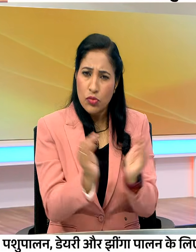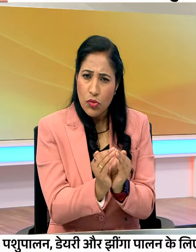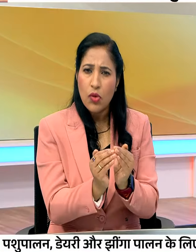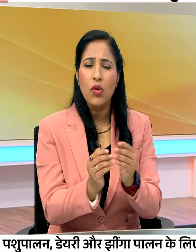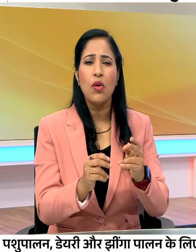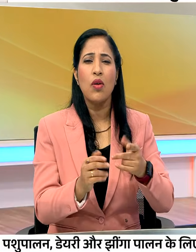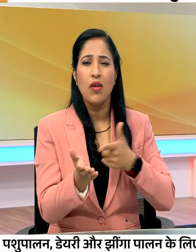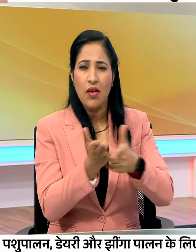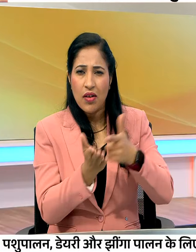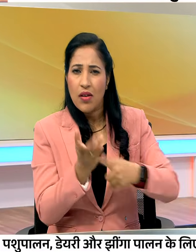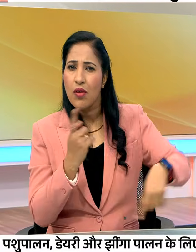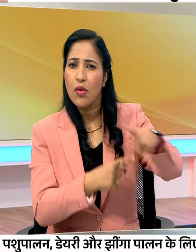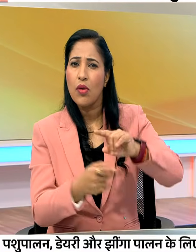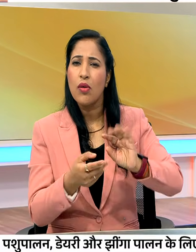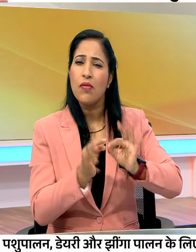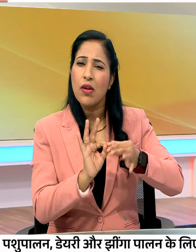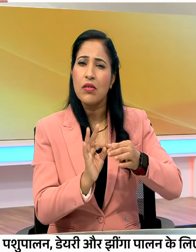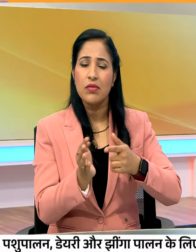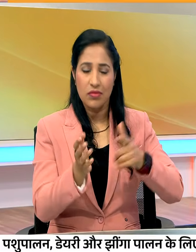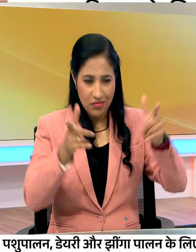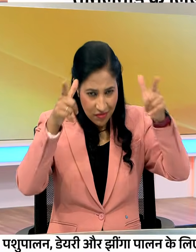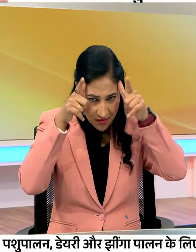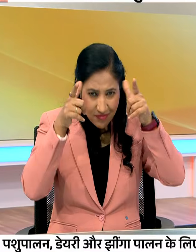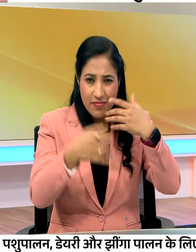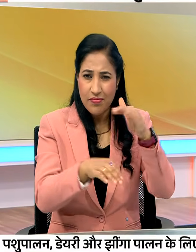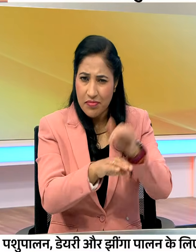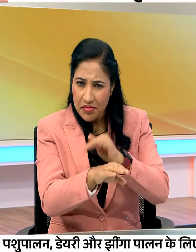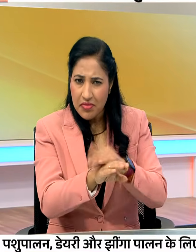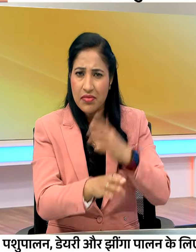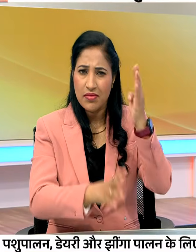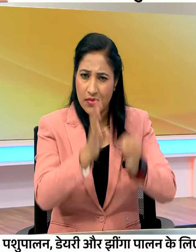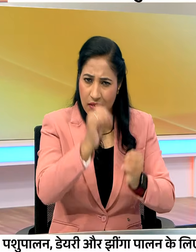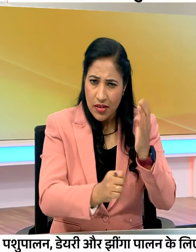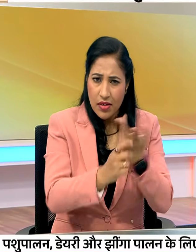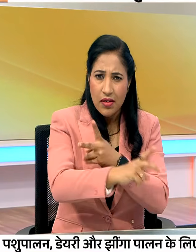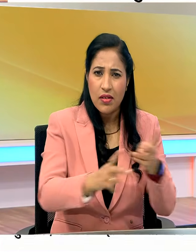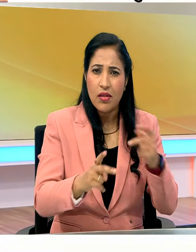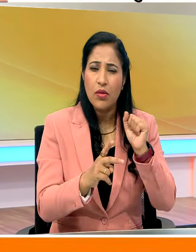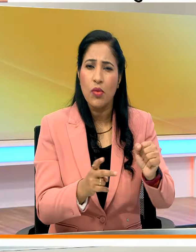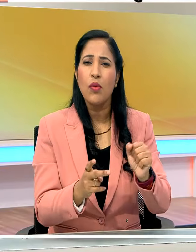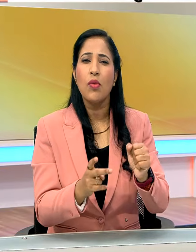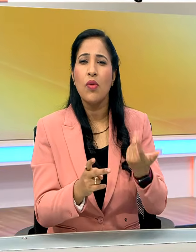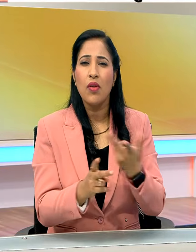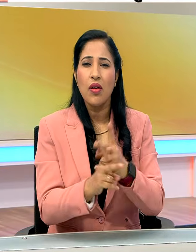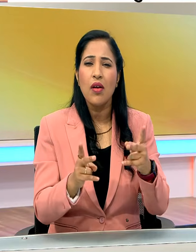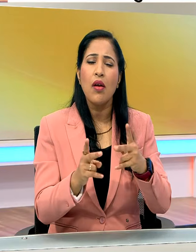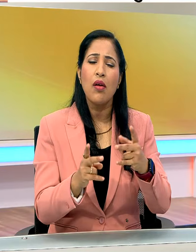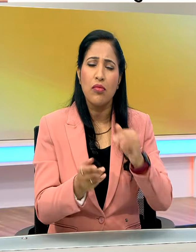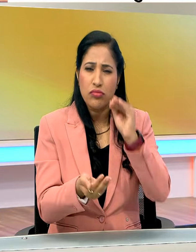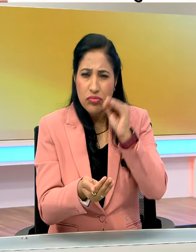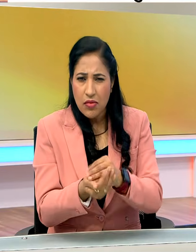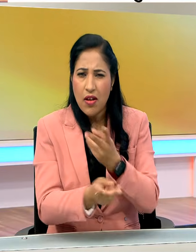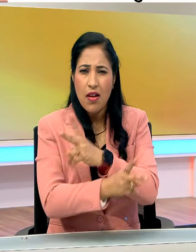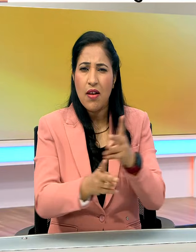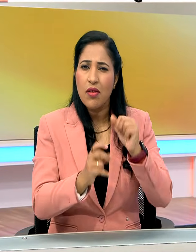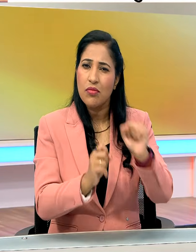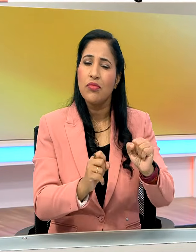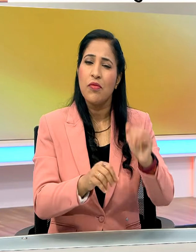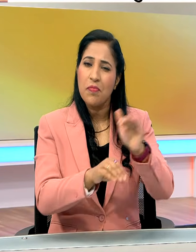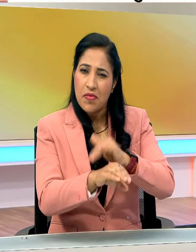farmers for setting up of animal husbandry, cattle rearing, shrimp farming, beekeeping, and poultry